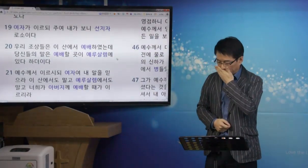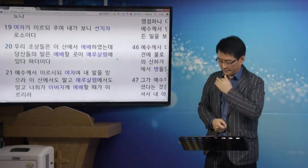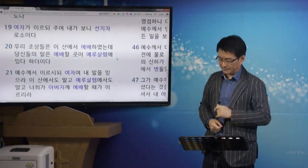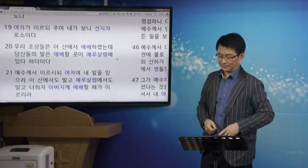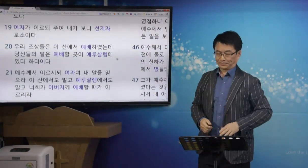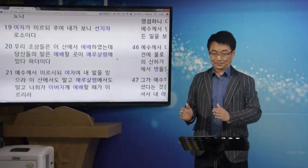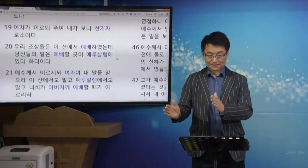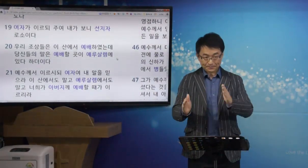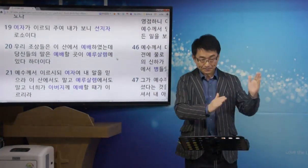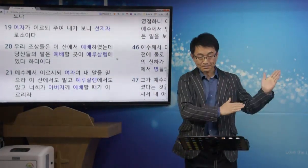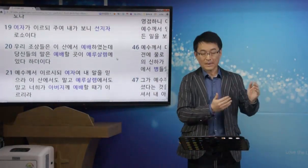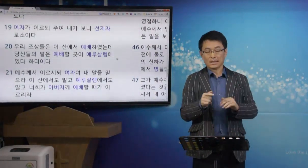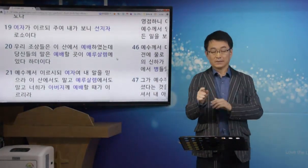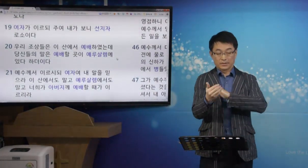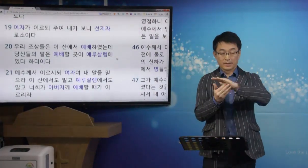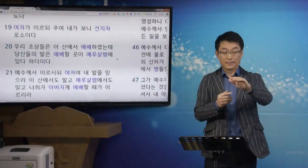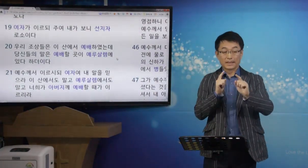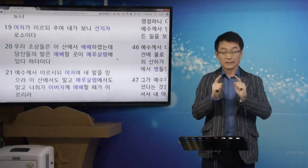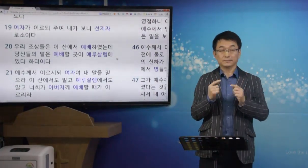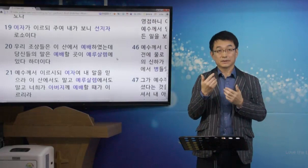참 어색합니다.